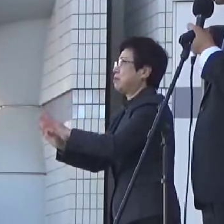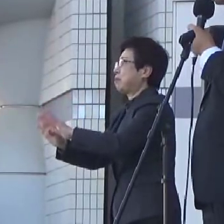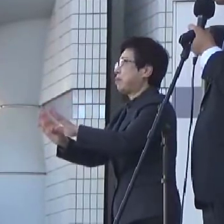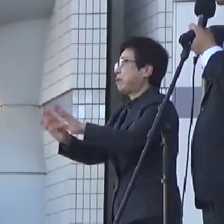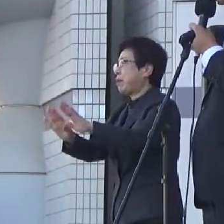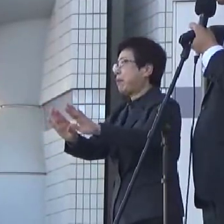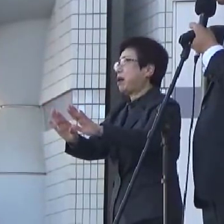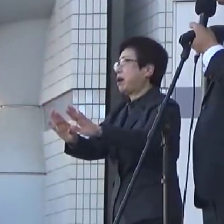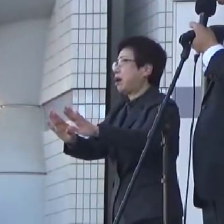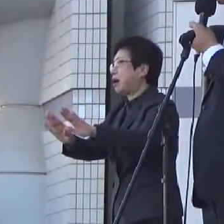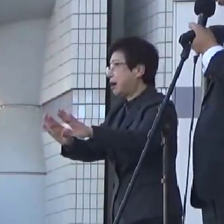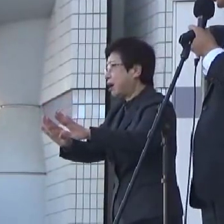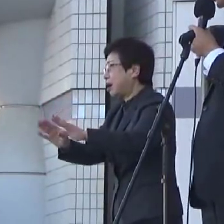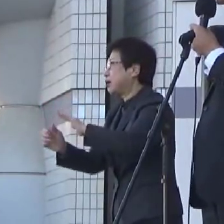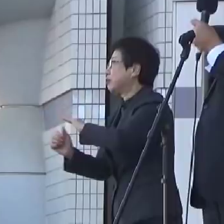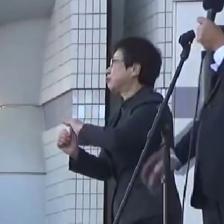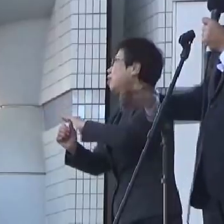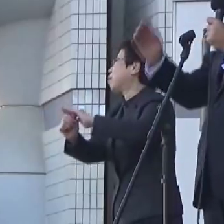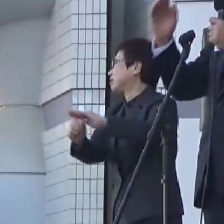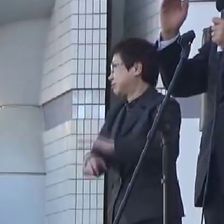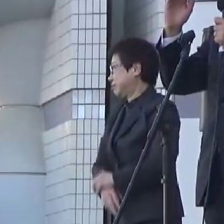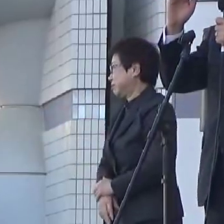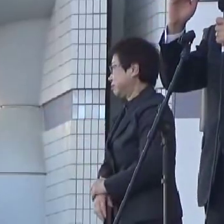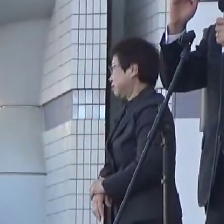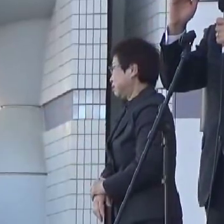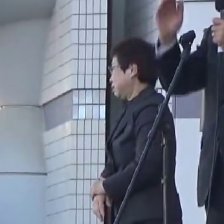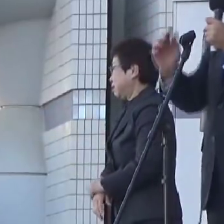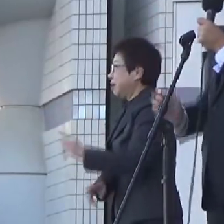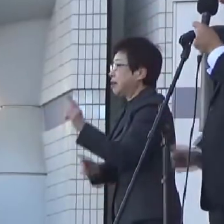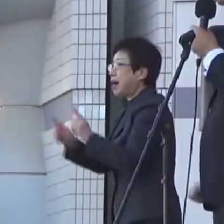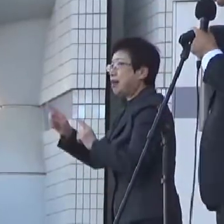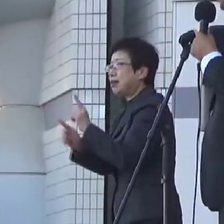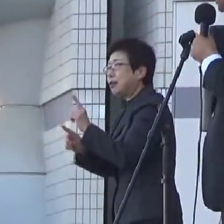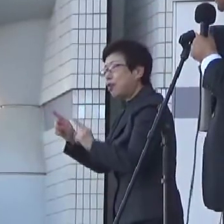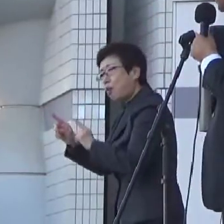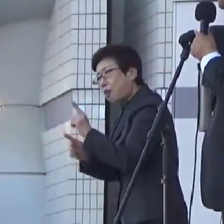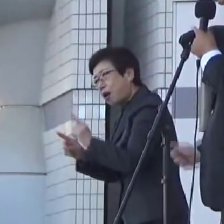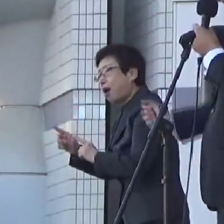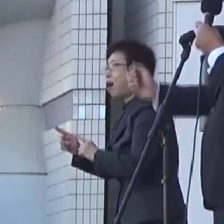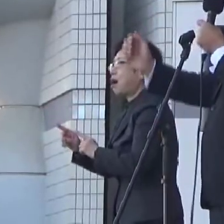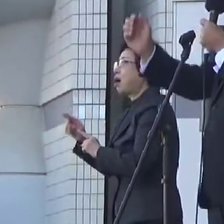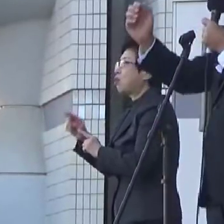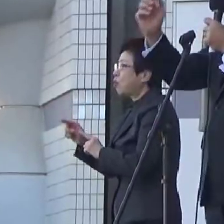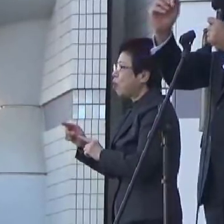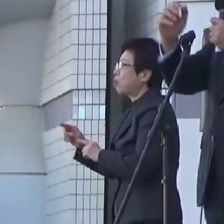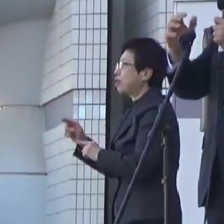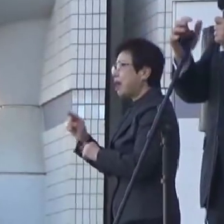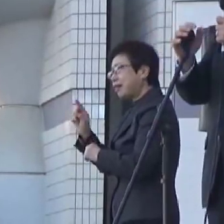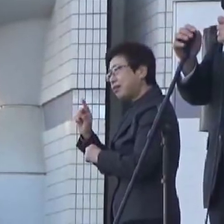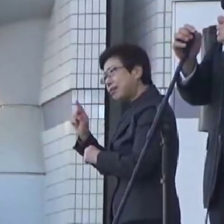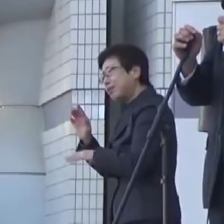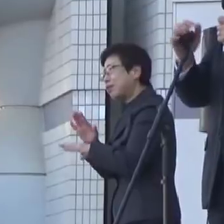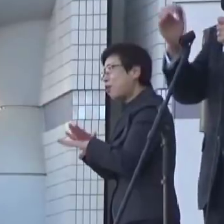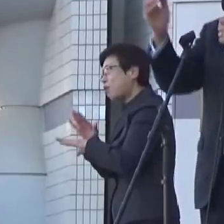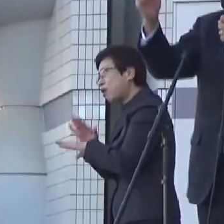がっています。なんとかこの風向きはもう完全にですね原発ゼロで再エネ